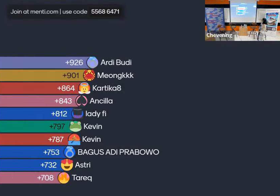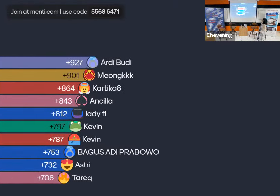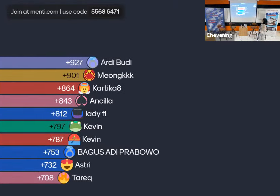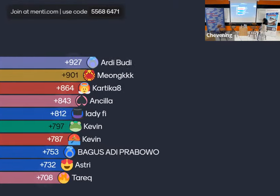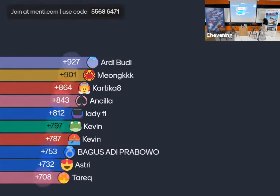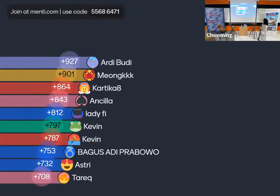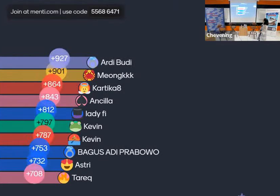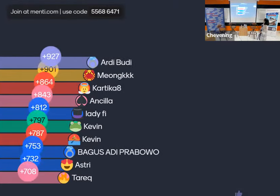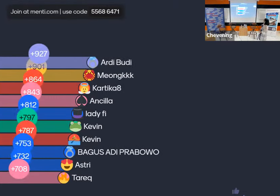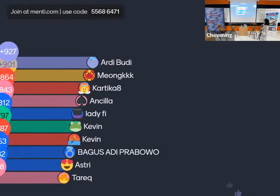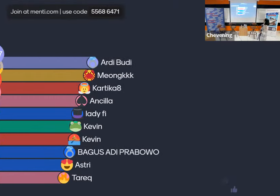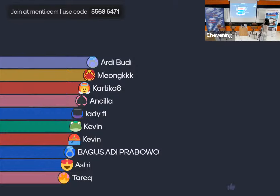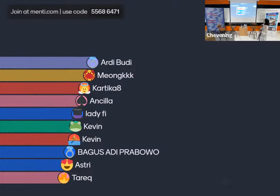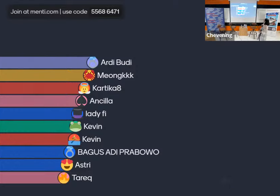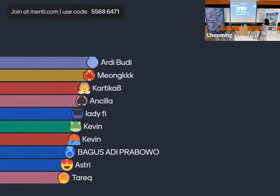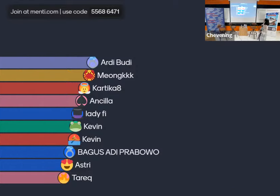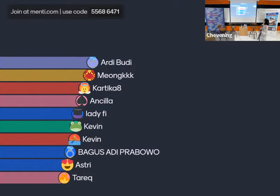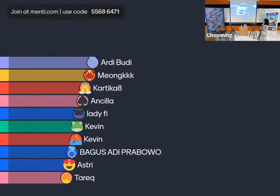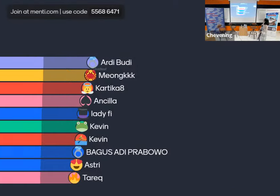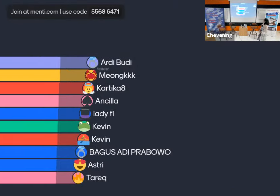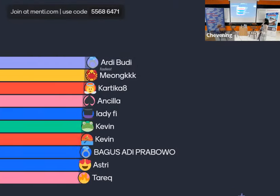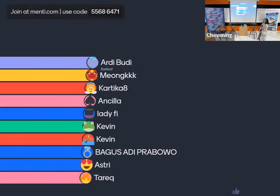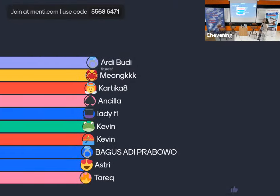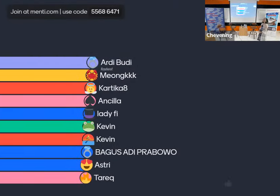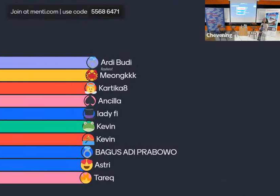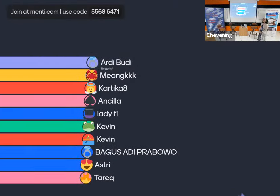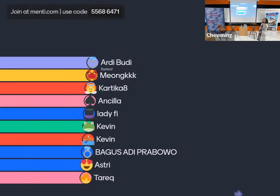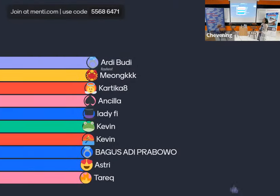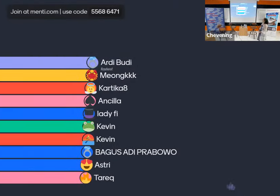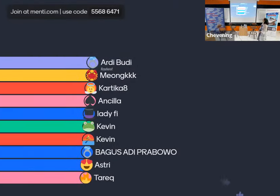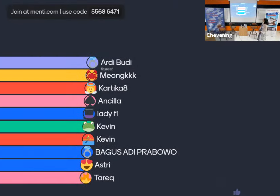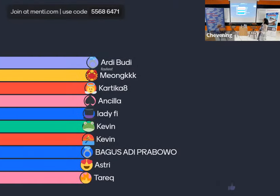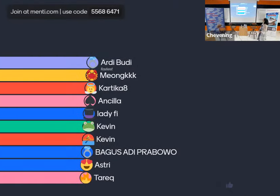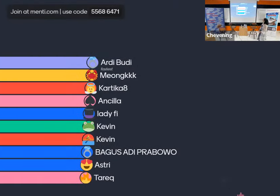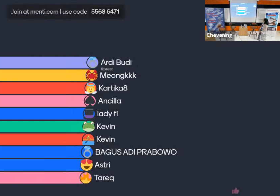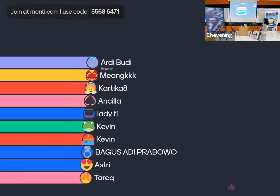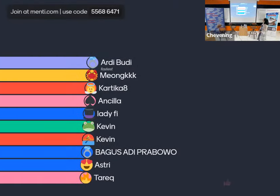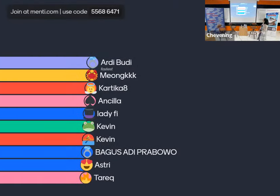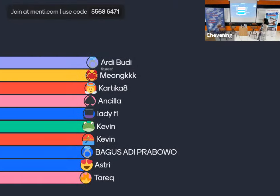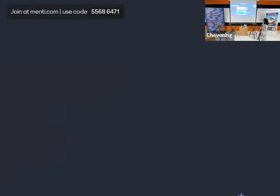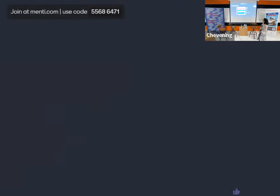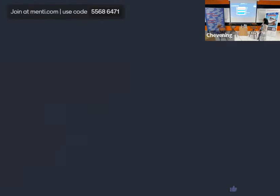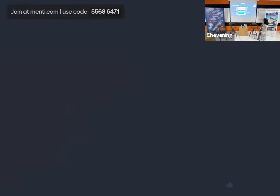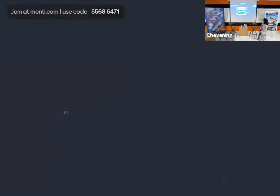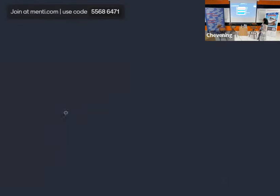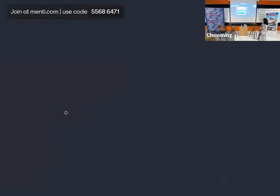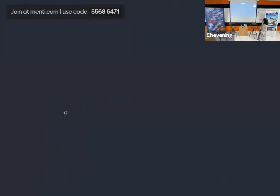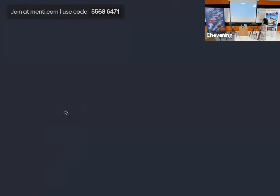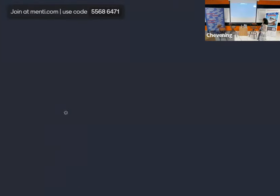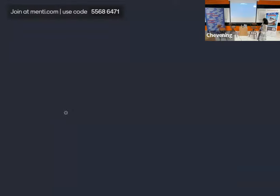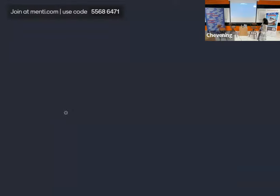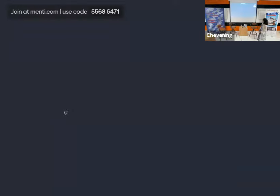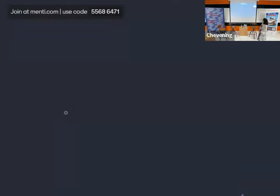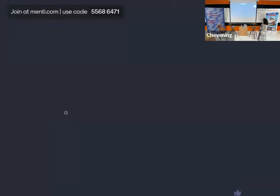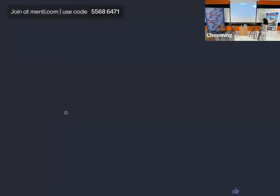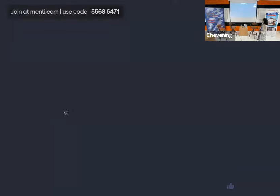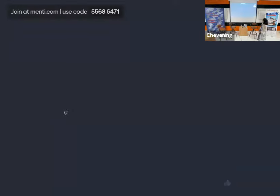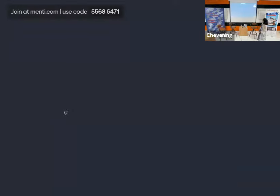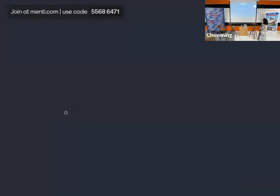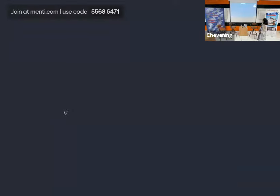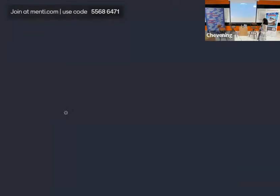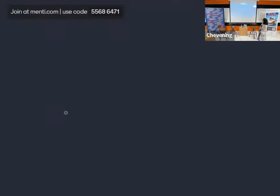oke wah wah kingo sama Mancunian tergeser Ardi Budi meong